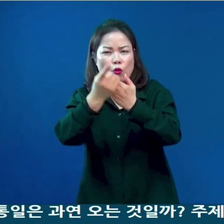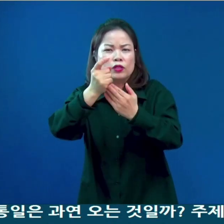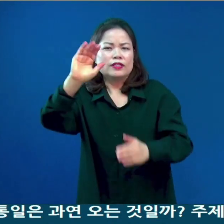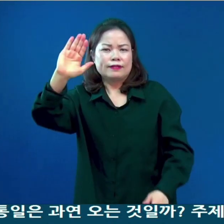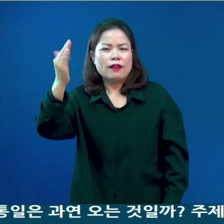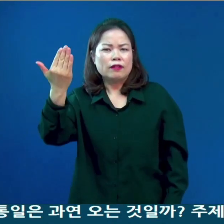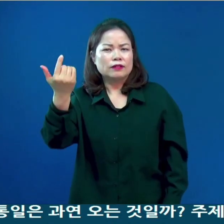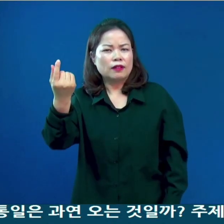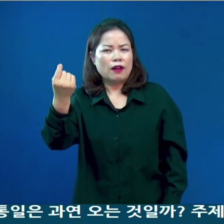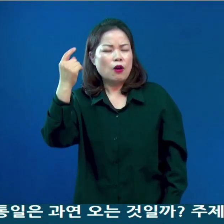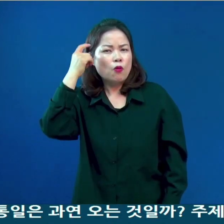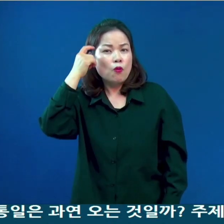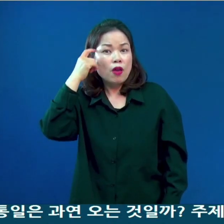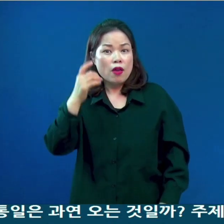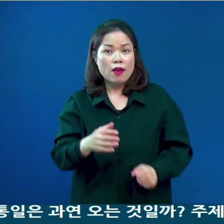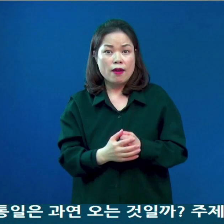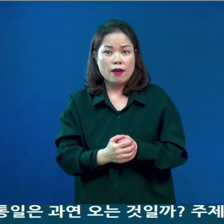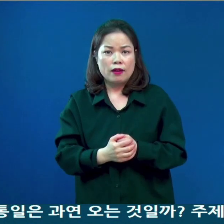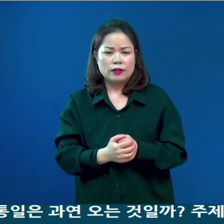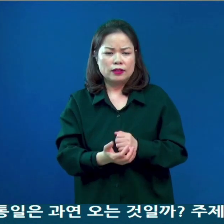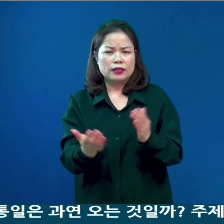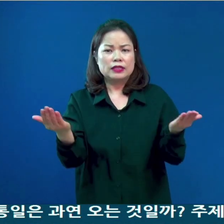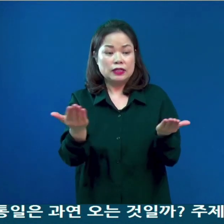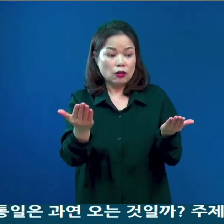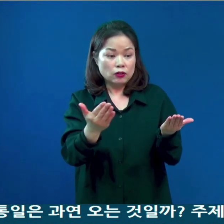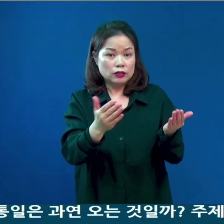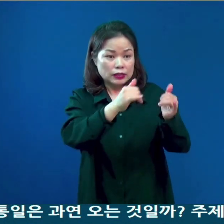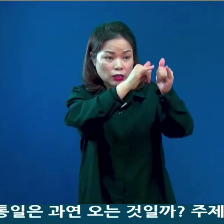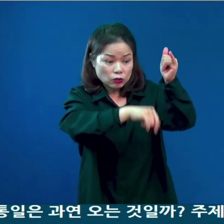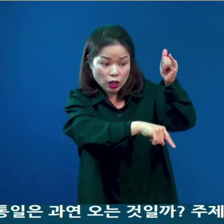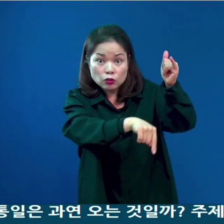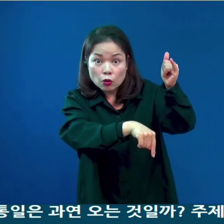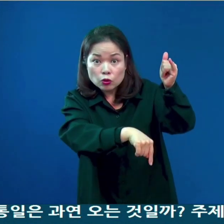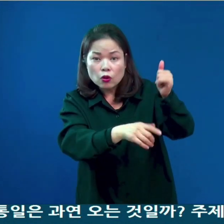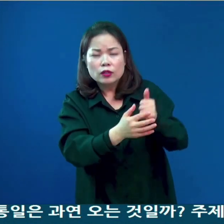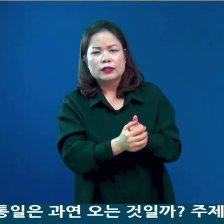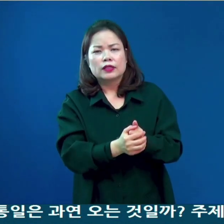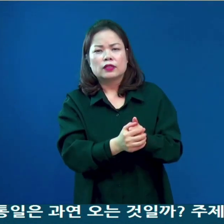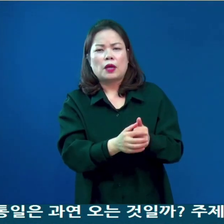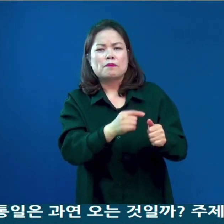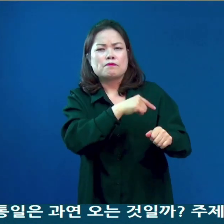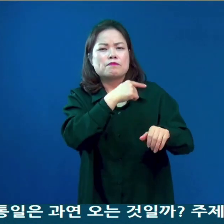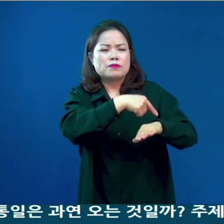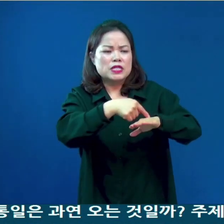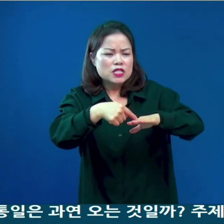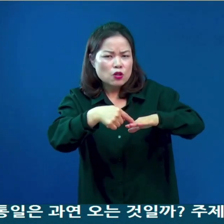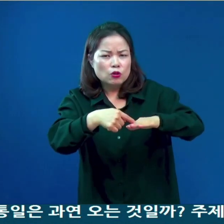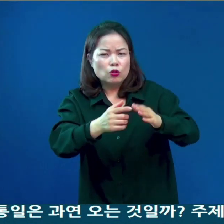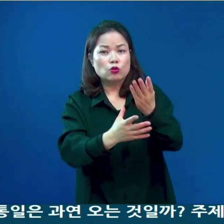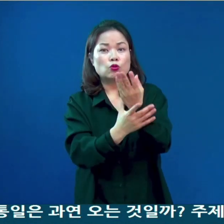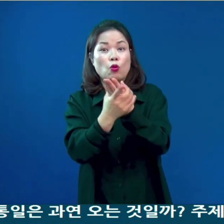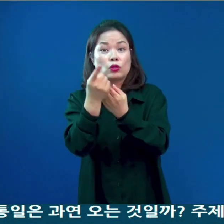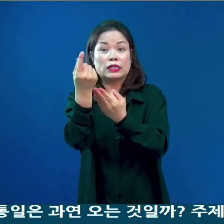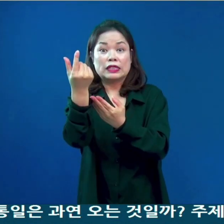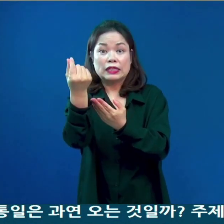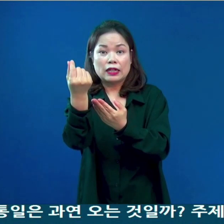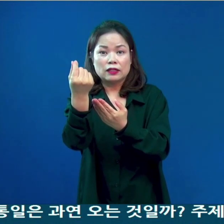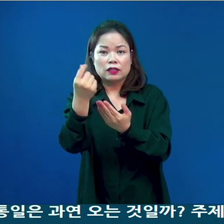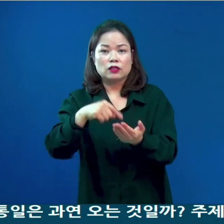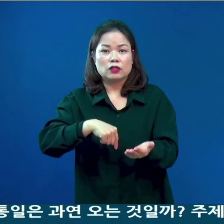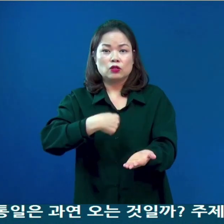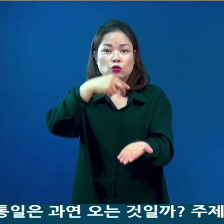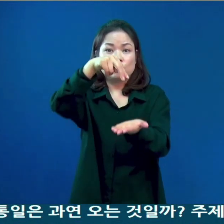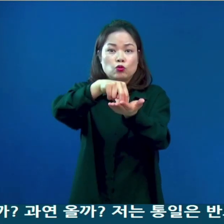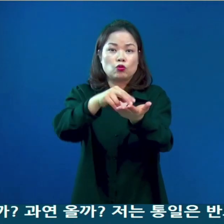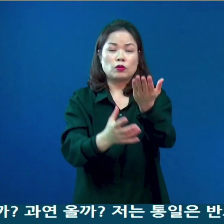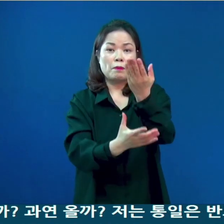도적같이 올 것이다. 왜냐하면 이것이 이미 역사적으로 한번 우리 민족에게는 통일과 같은 독립이 한번